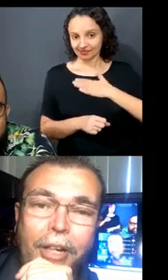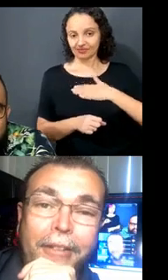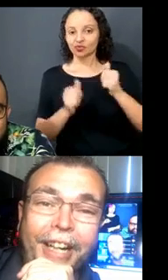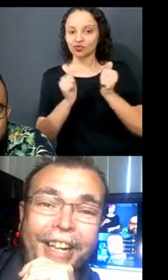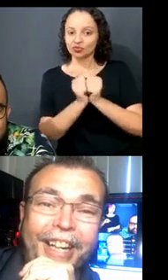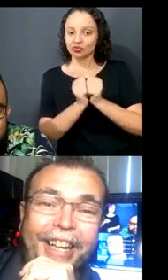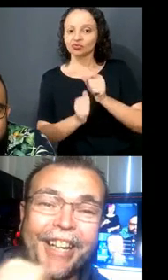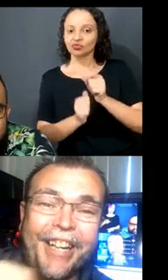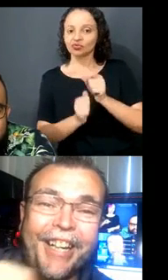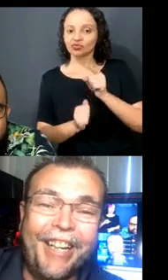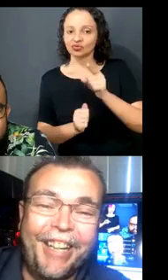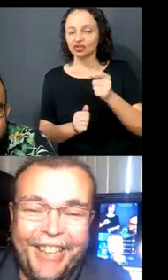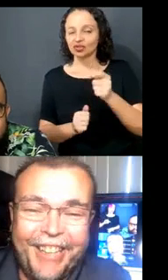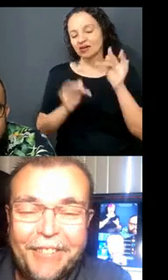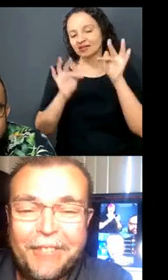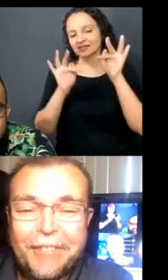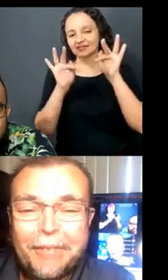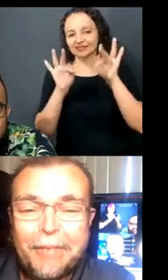que pena.